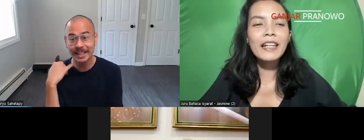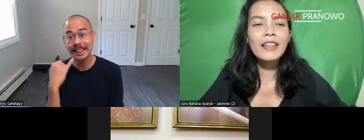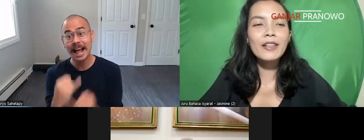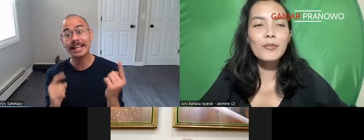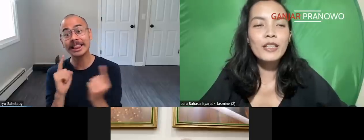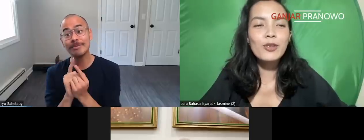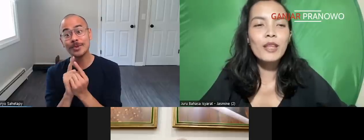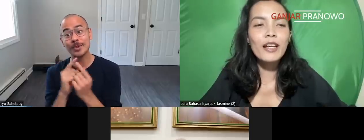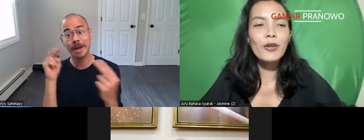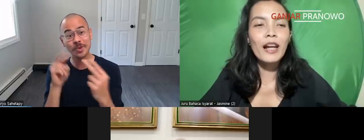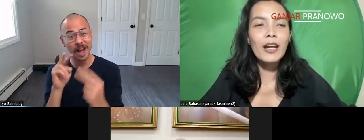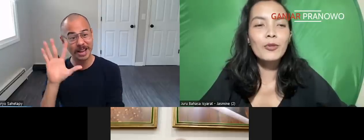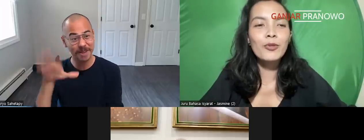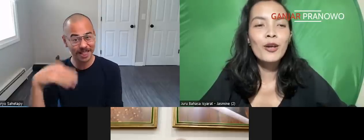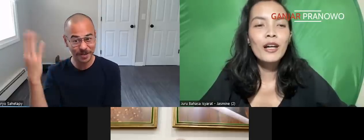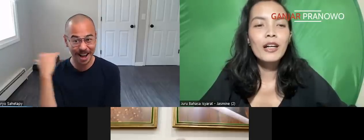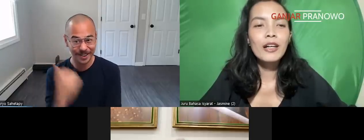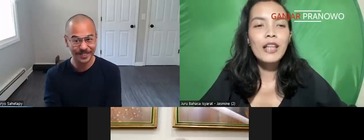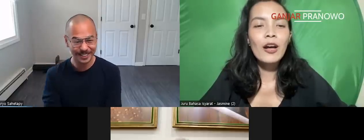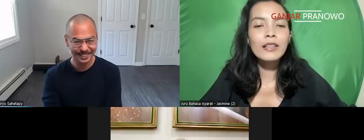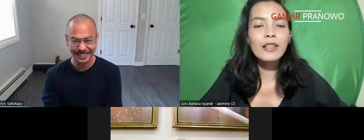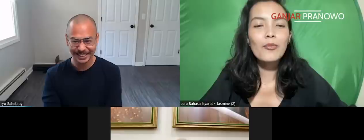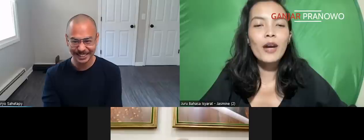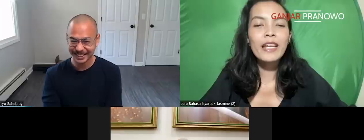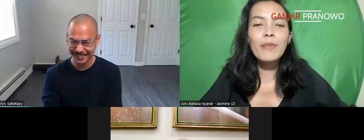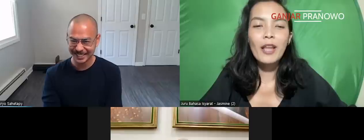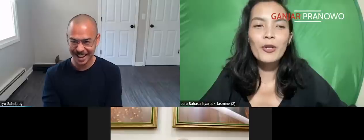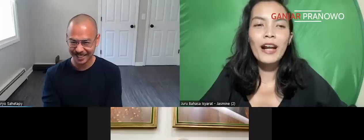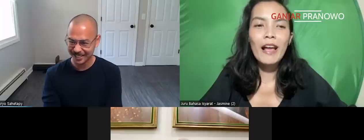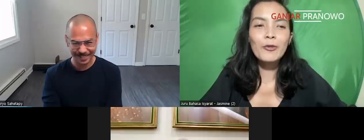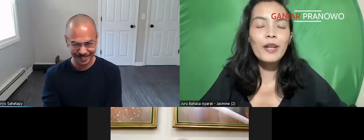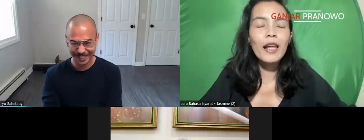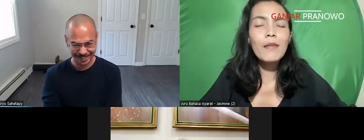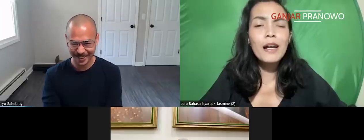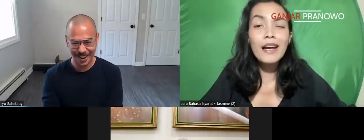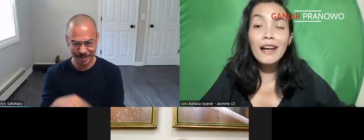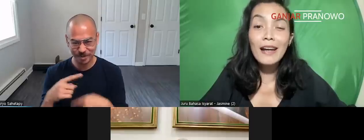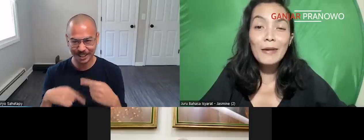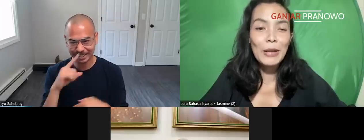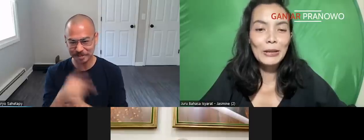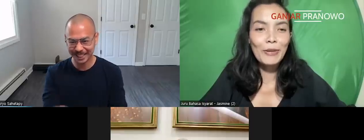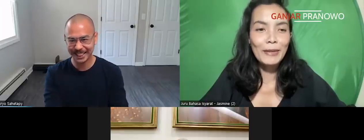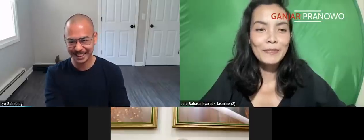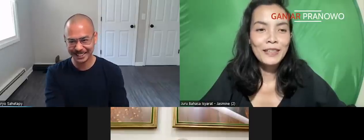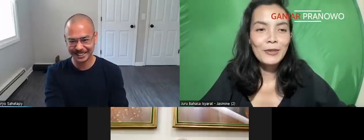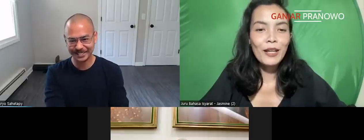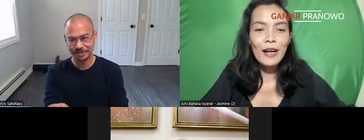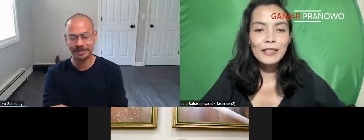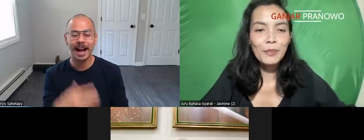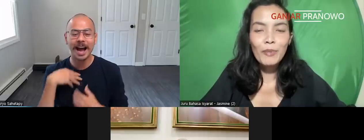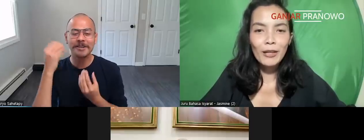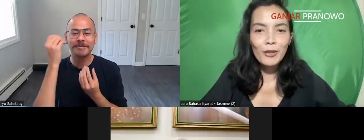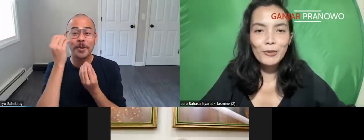terakhir kita ketemu di zoom 3 tahun yang lalu e k mukanya 5 tahun yang lalu udah lama banget pak